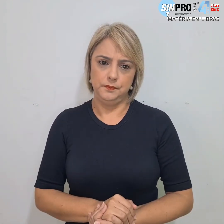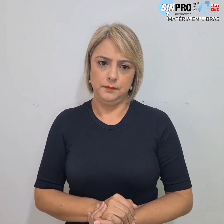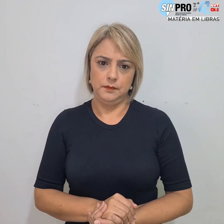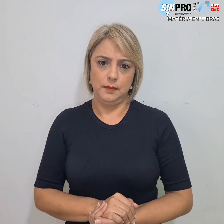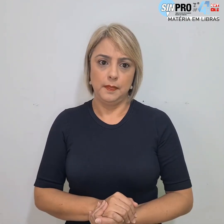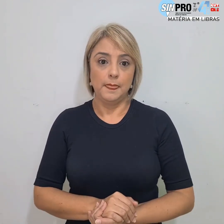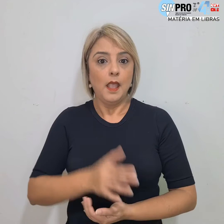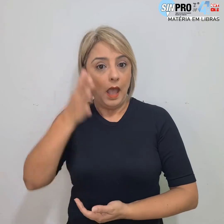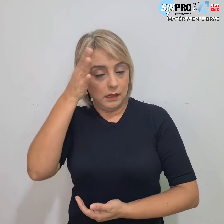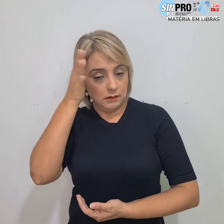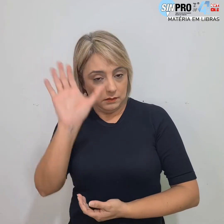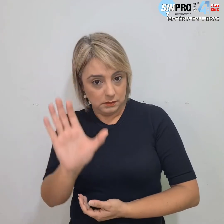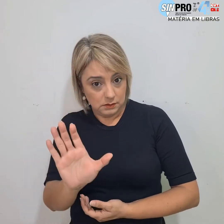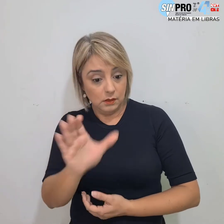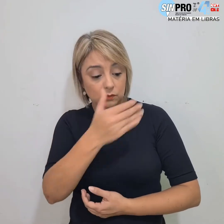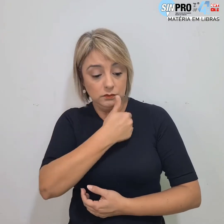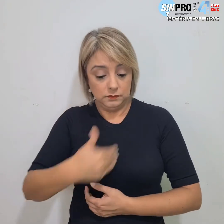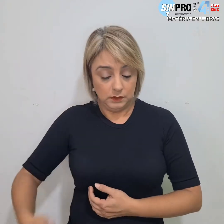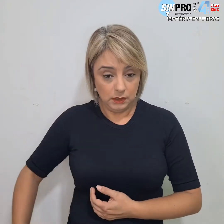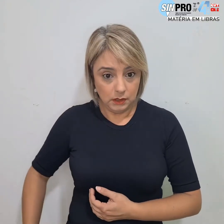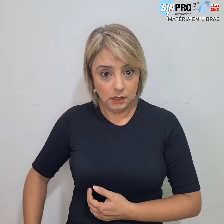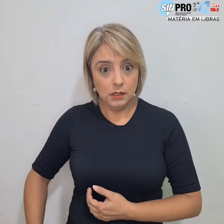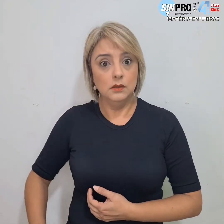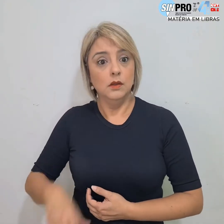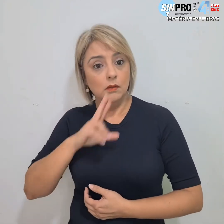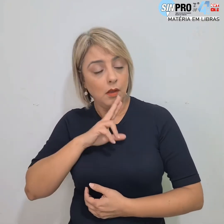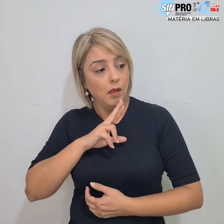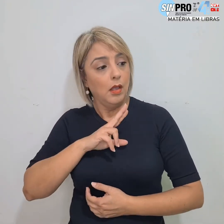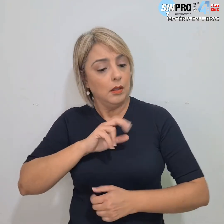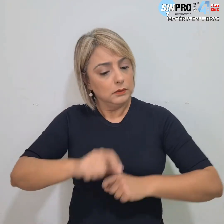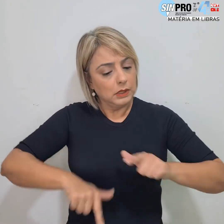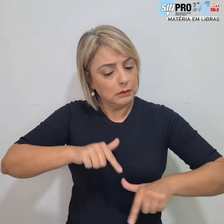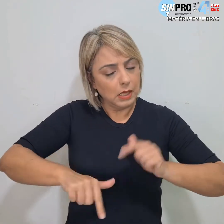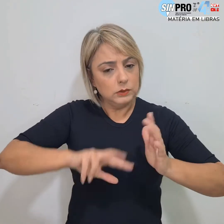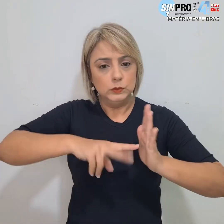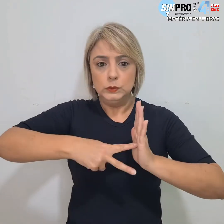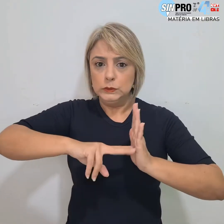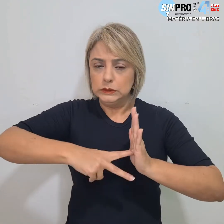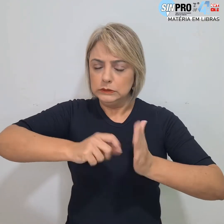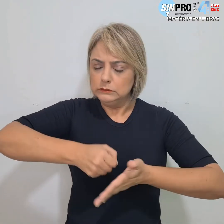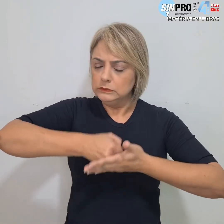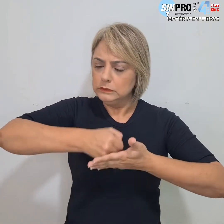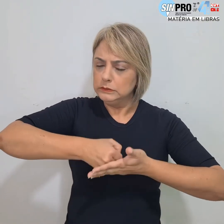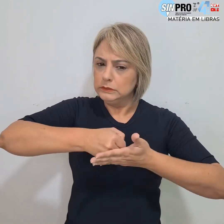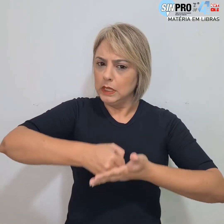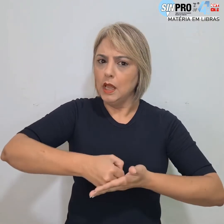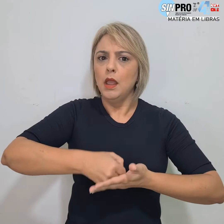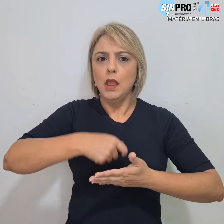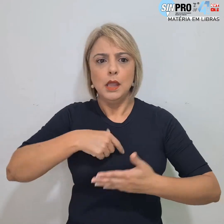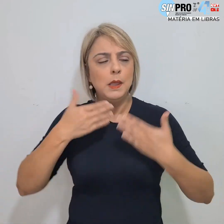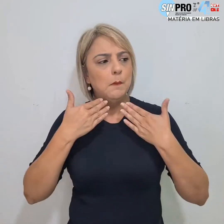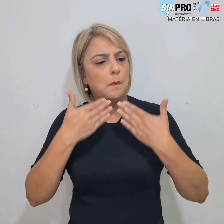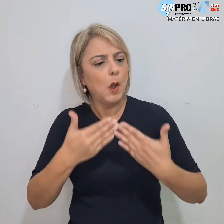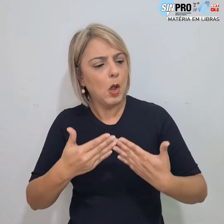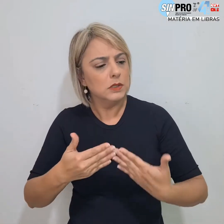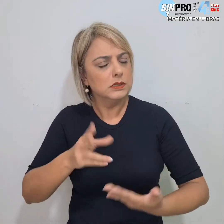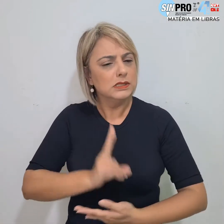A decisão do governo é resultado do empenho do Simpro-DF, que tem mostrado